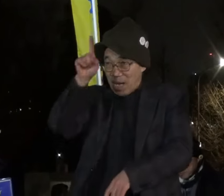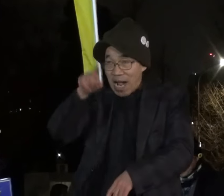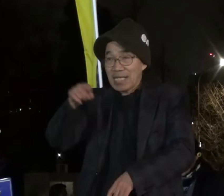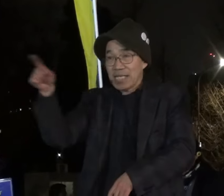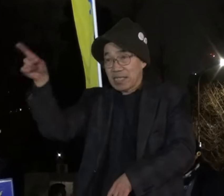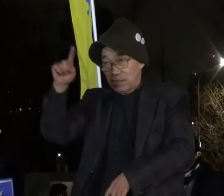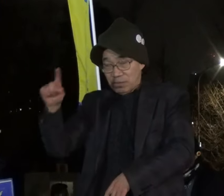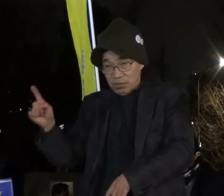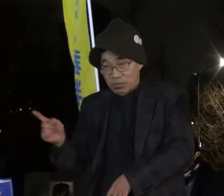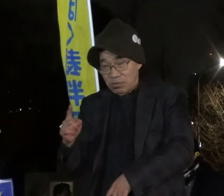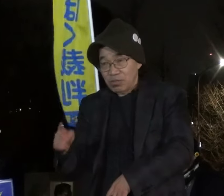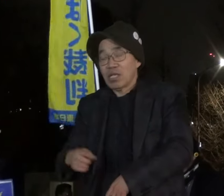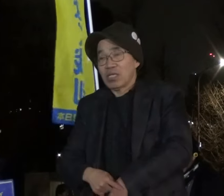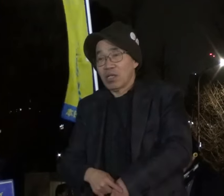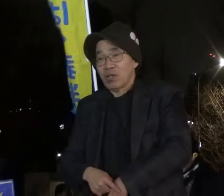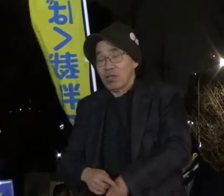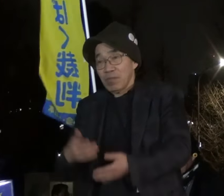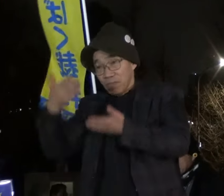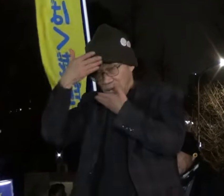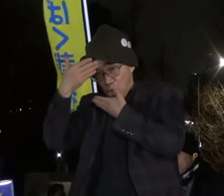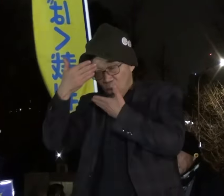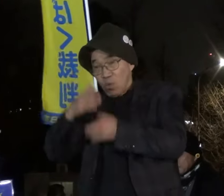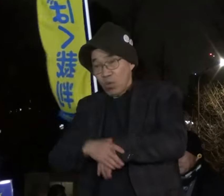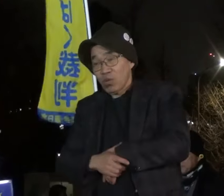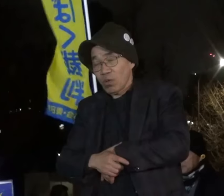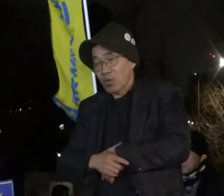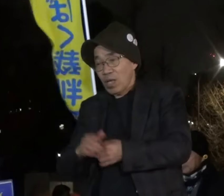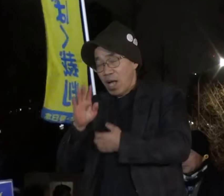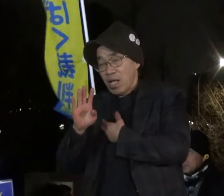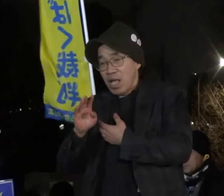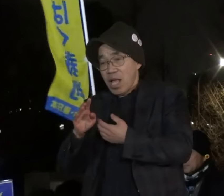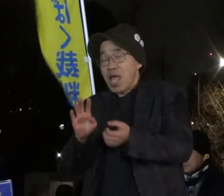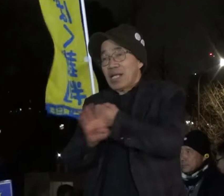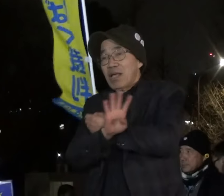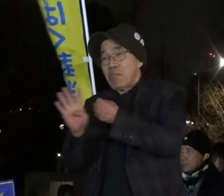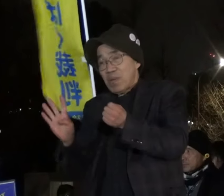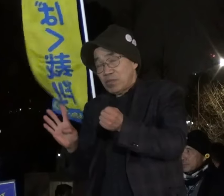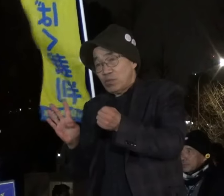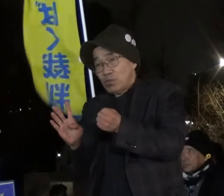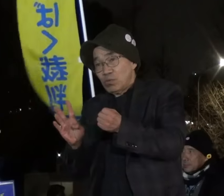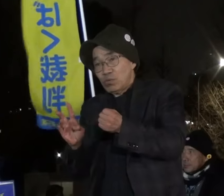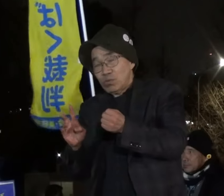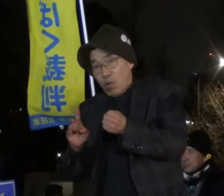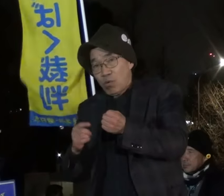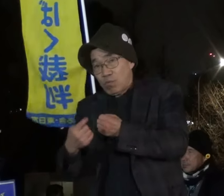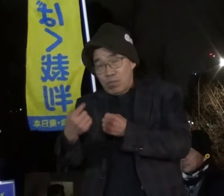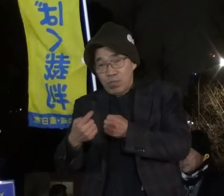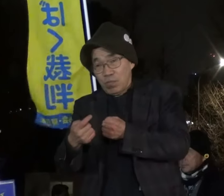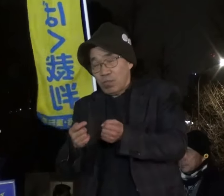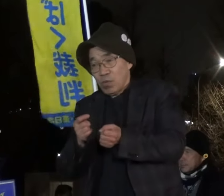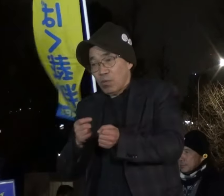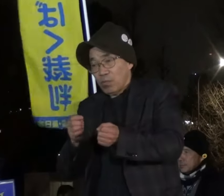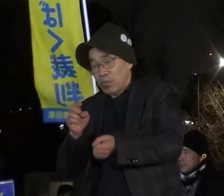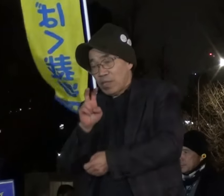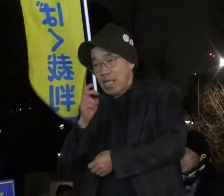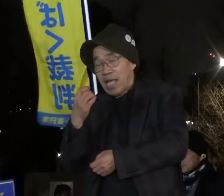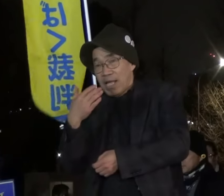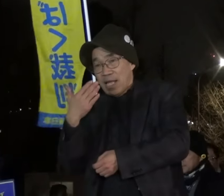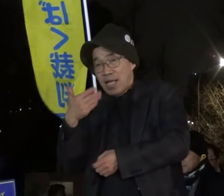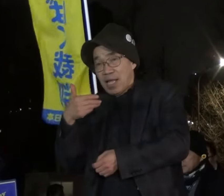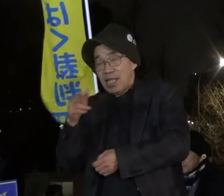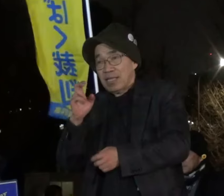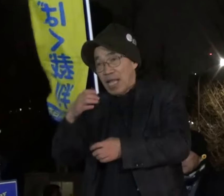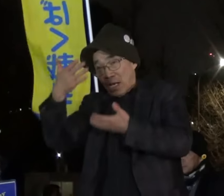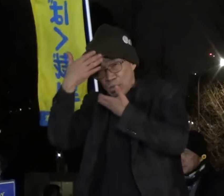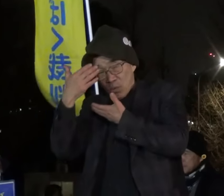頭してきて、なんか原発をね狙うとか、あるいはその核弾頭とか、いろんな話がテロでこうテ